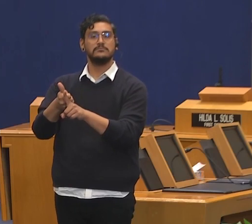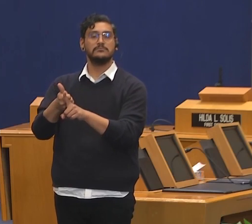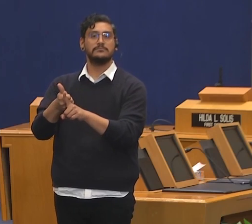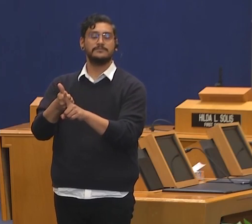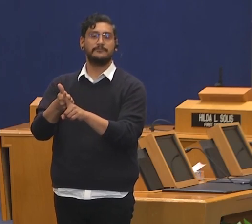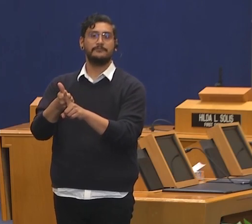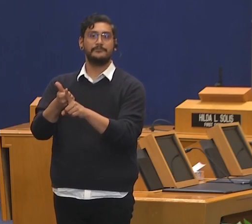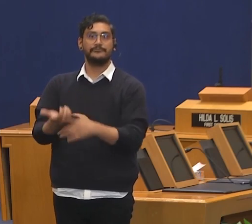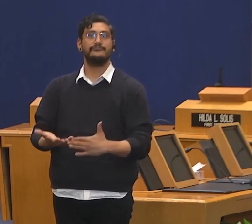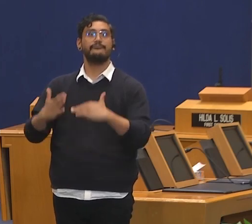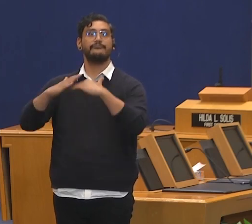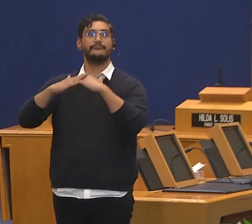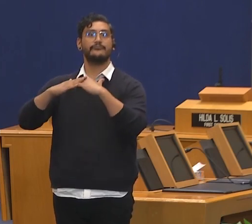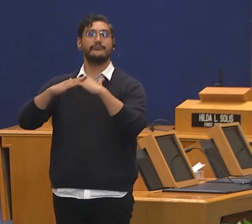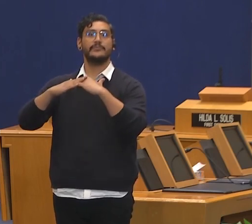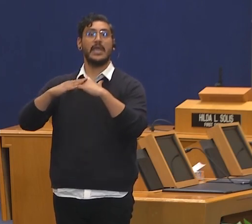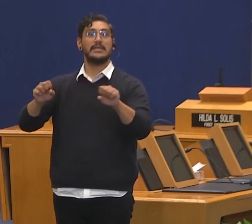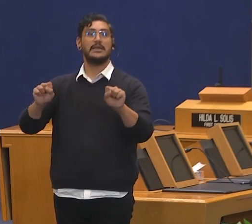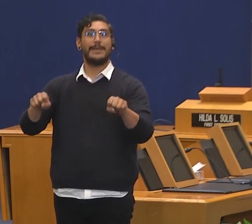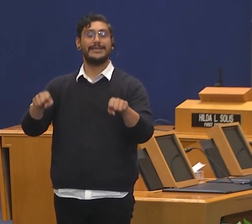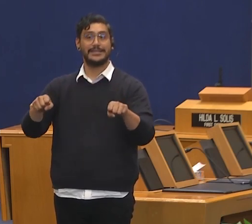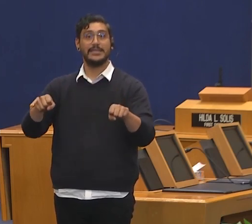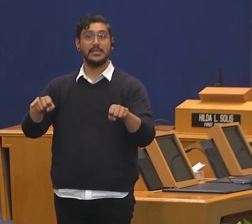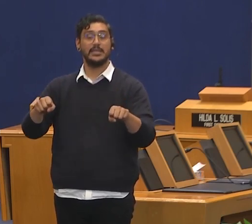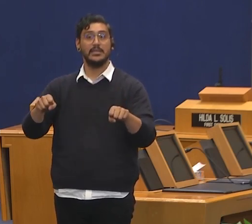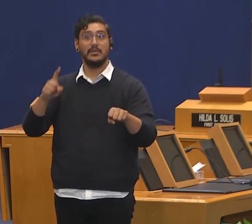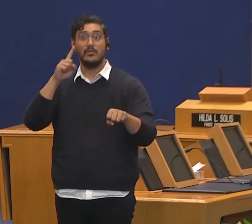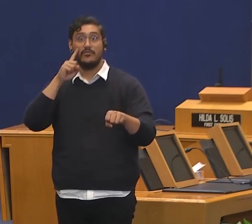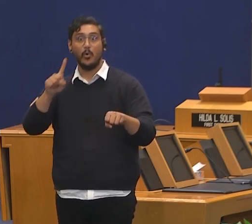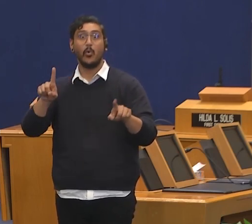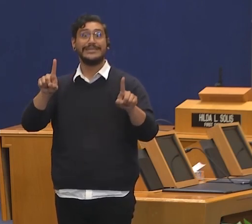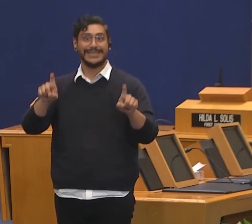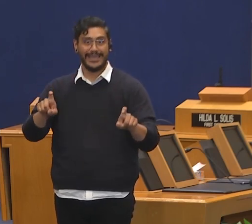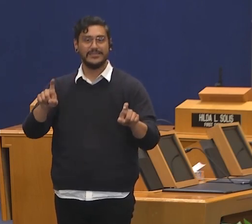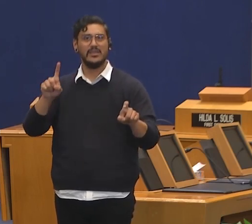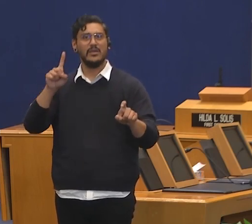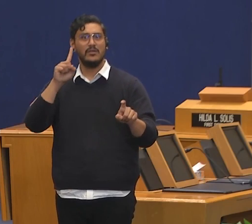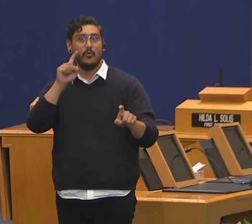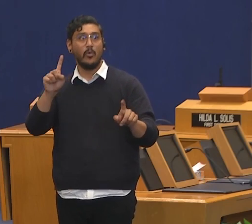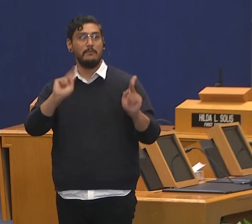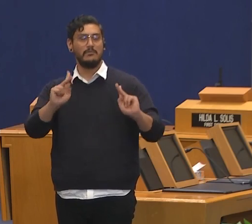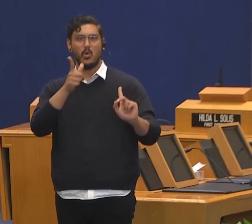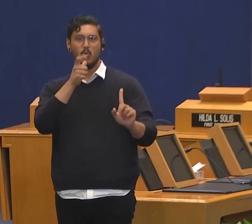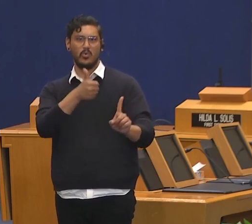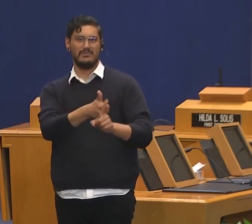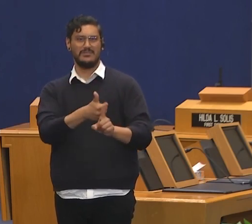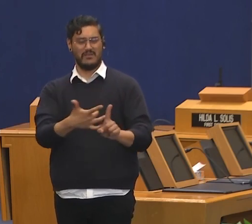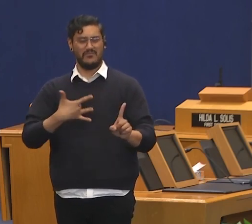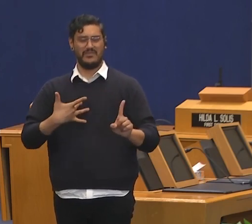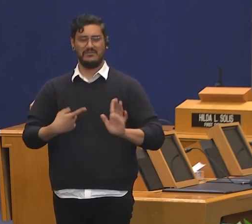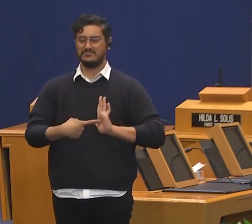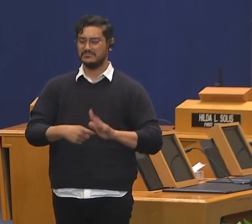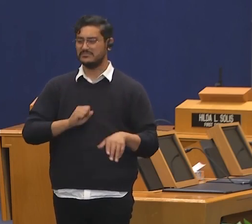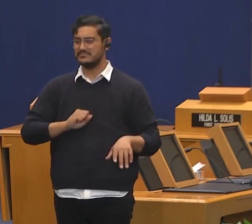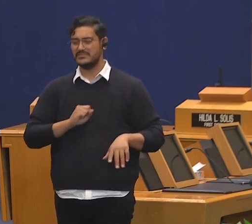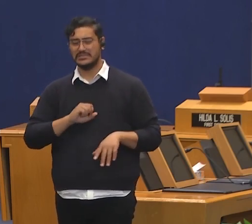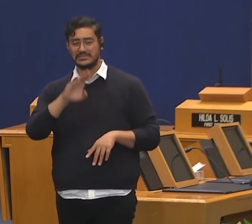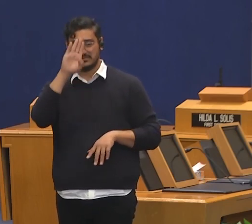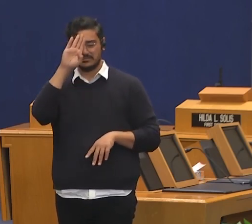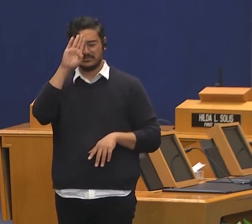significativamente la capacidad de las personas sintomáticas para ser evaluadas mediante la creación de